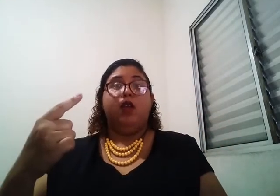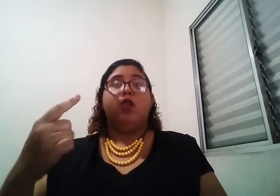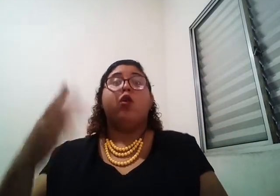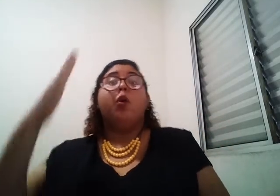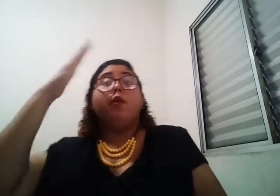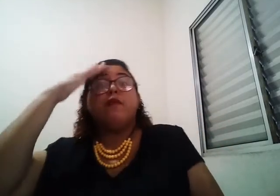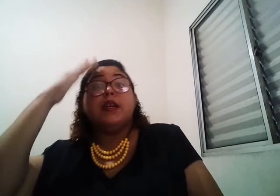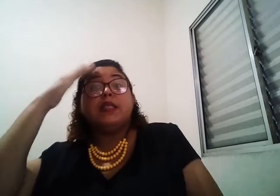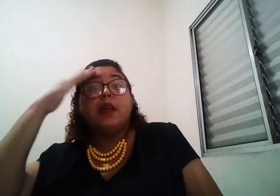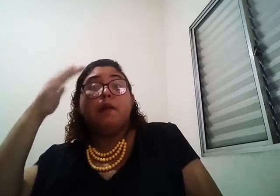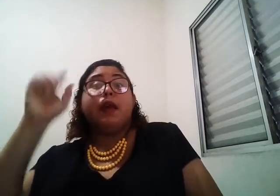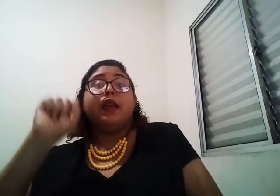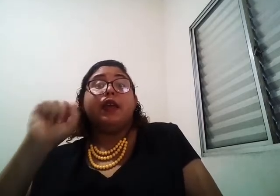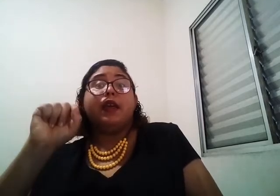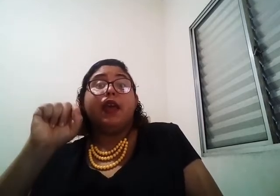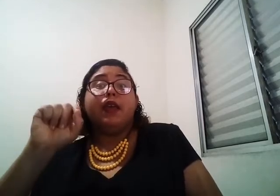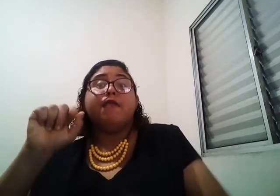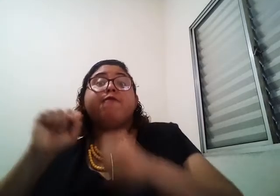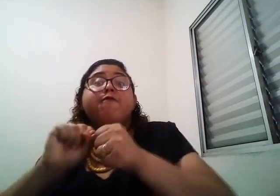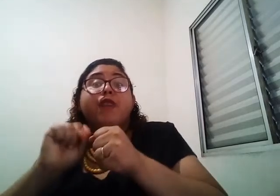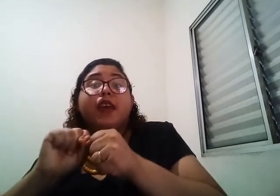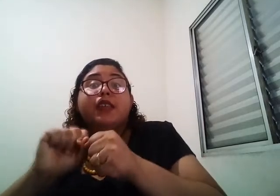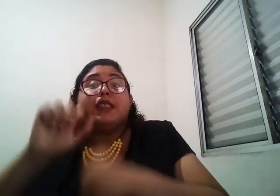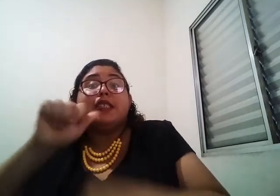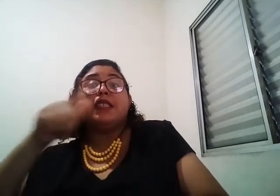existe na sentença em libras? Deixa eu explicar.